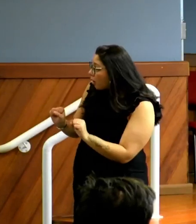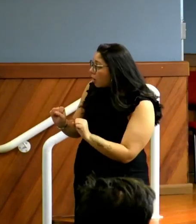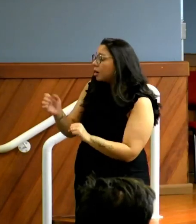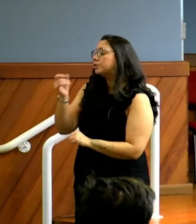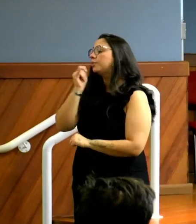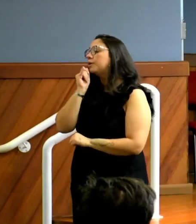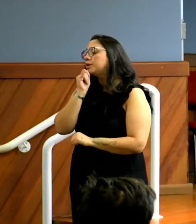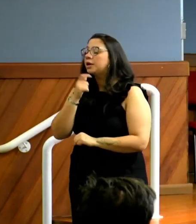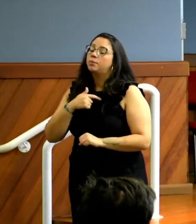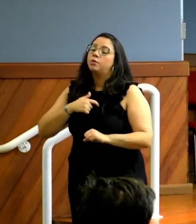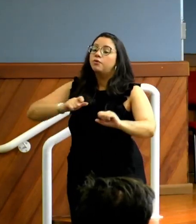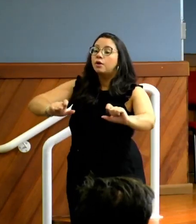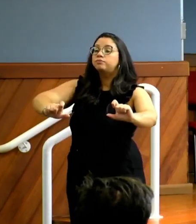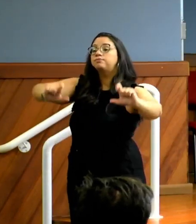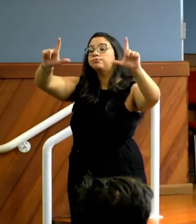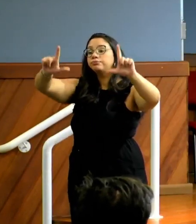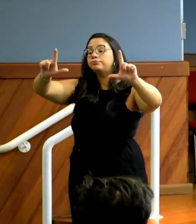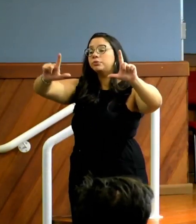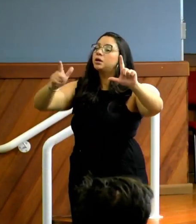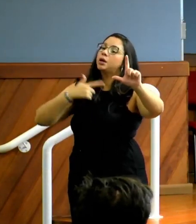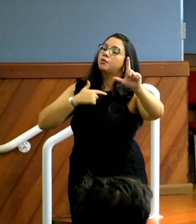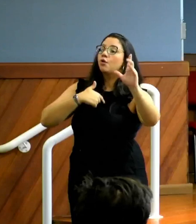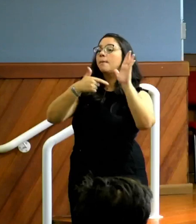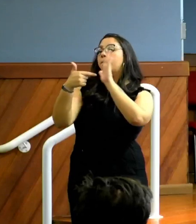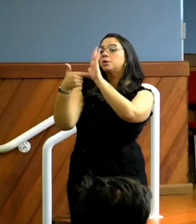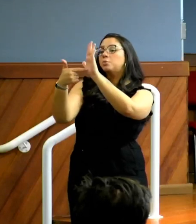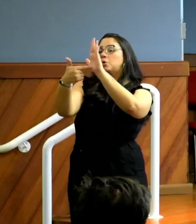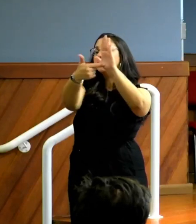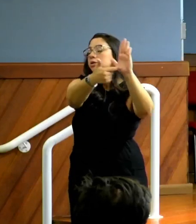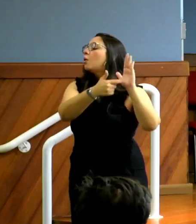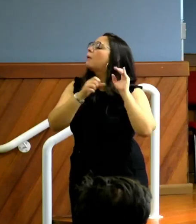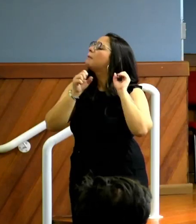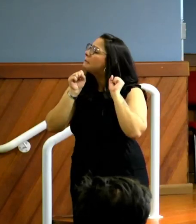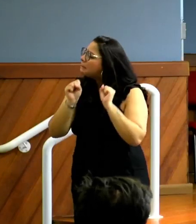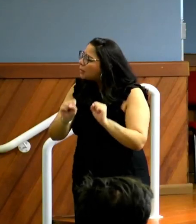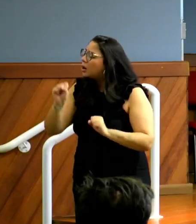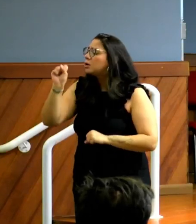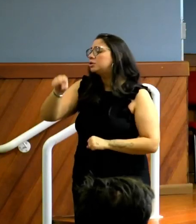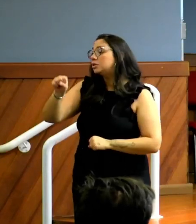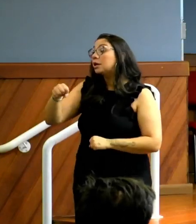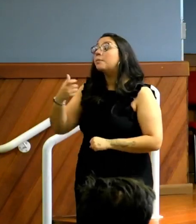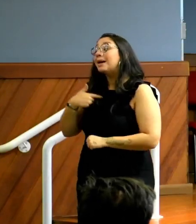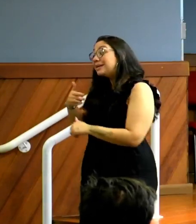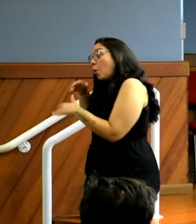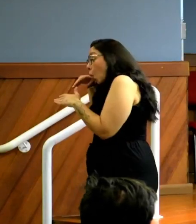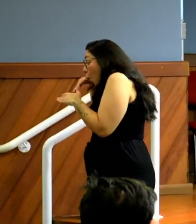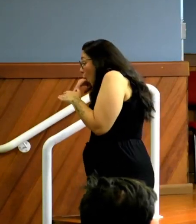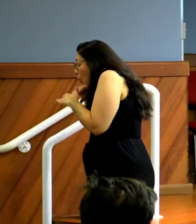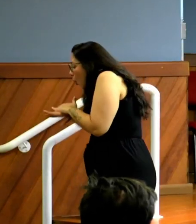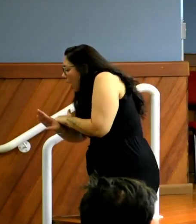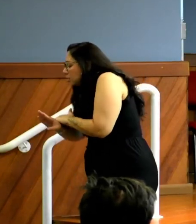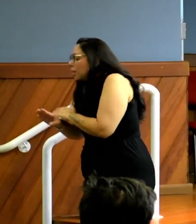exposição? Você vai fazer um banner? Você vai fazer alguma coisa? Completamente natural e plausível. Mas o seu banco de